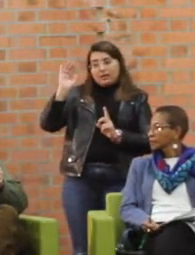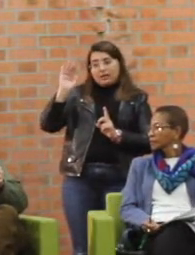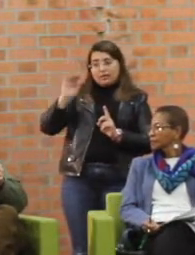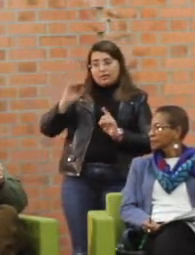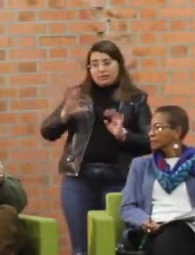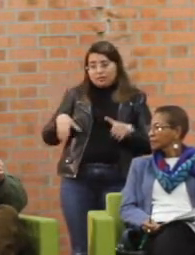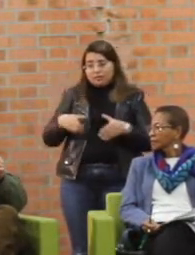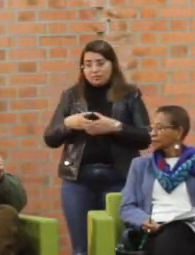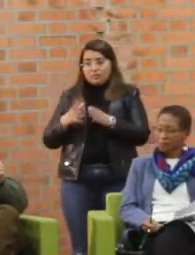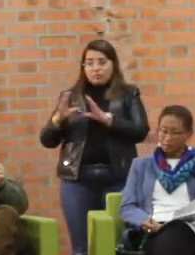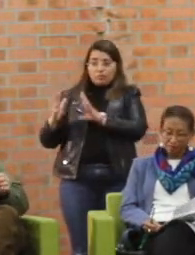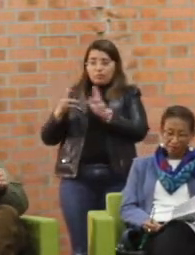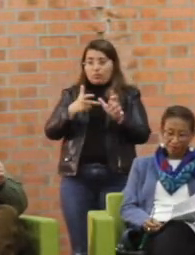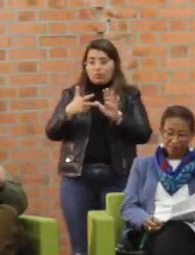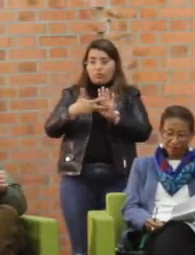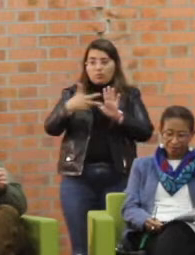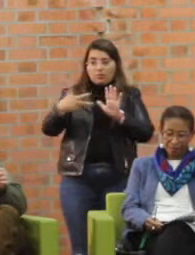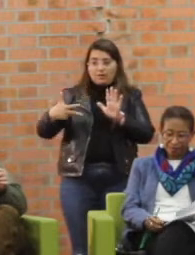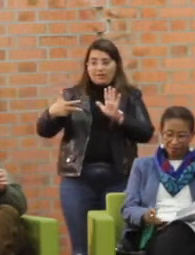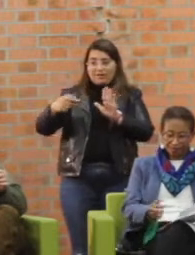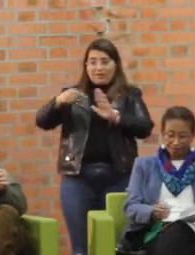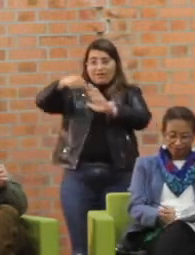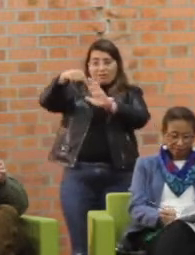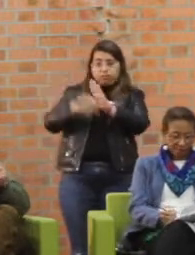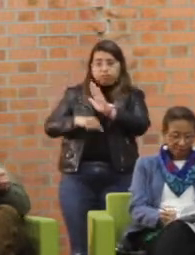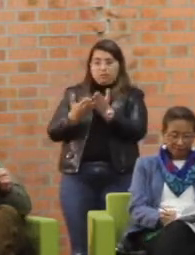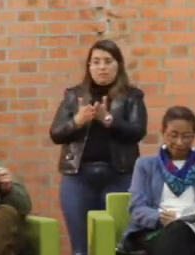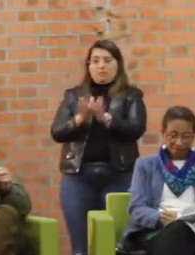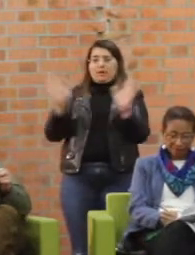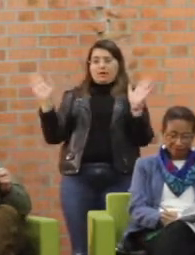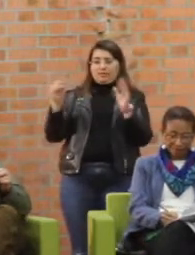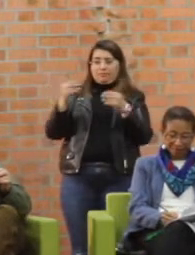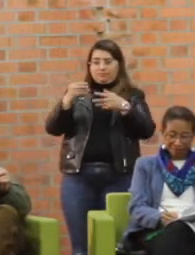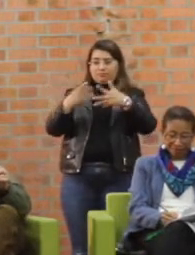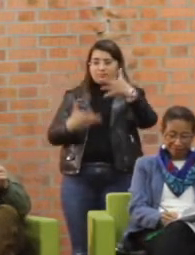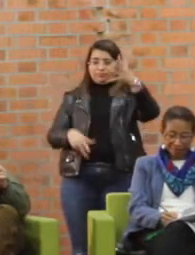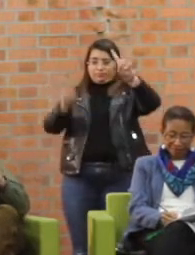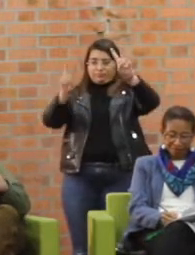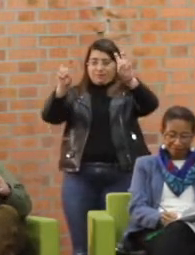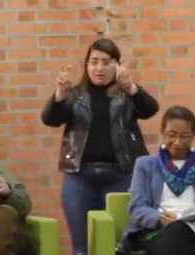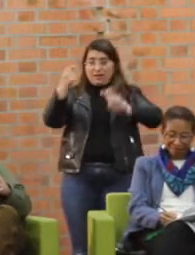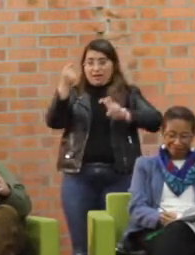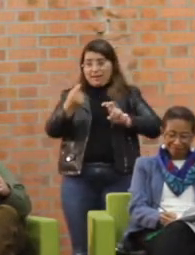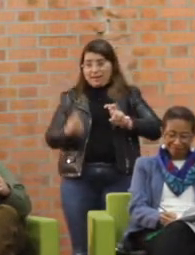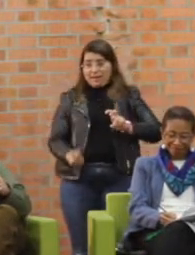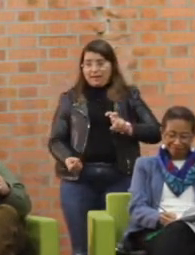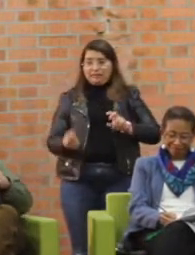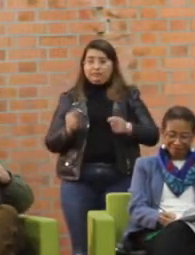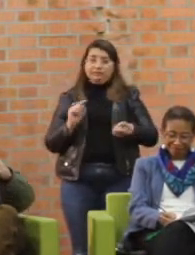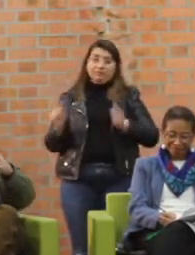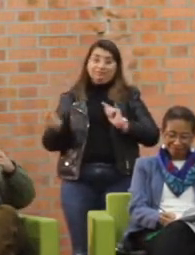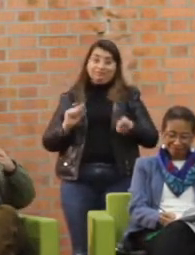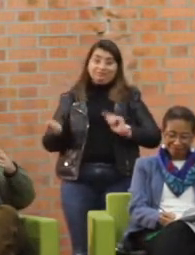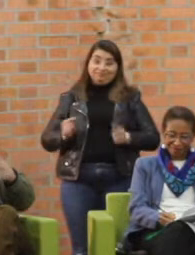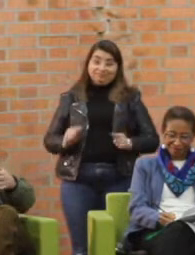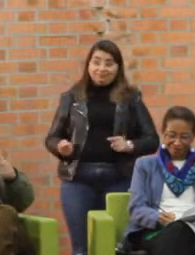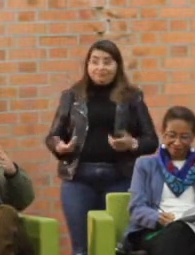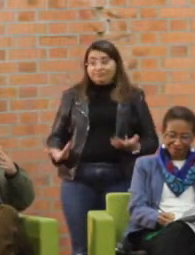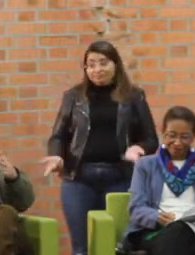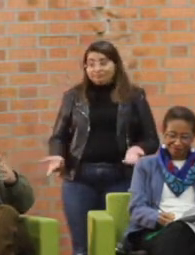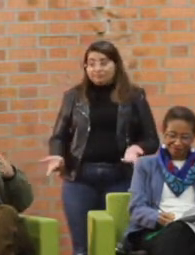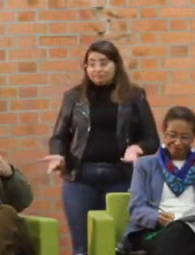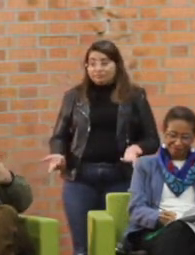constitucional va mucho más rápido que este país en la mayoría de los temas polémicos la